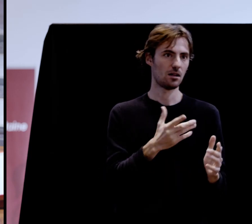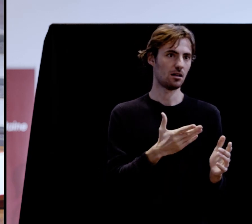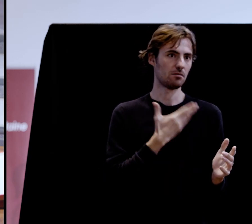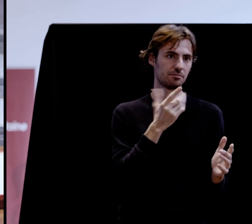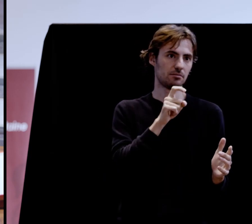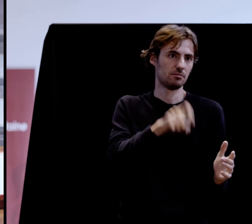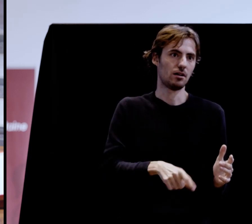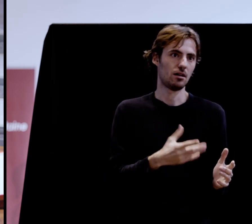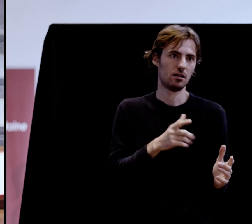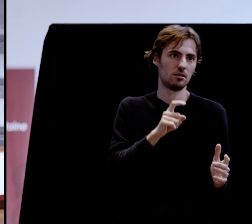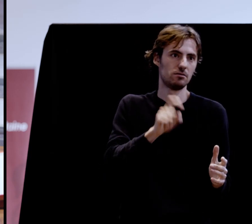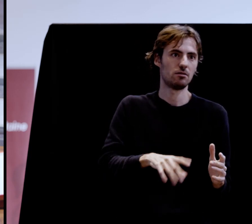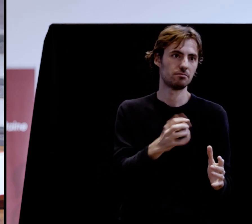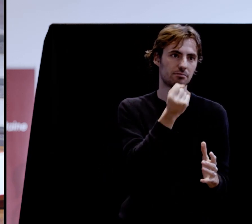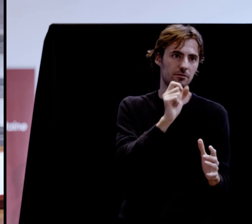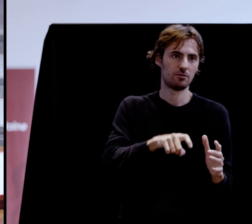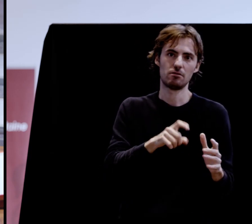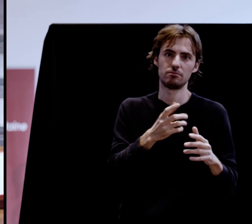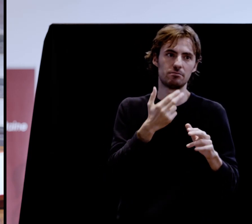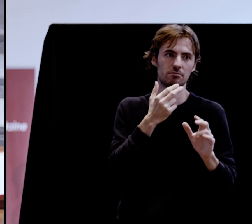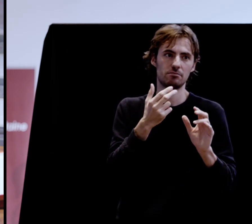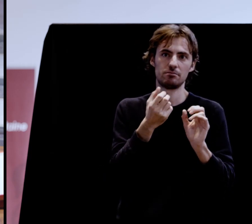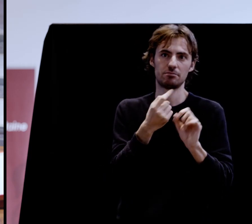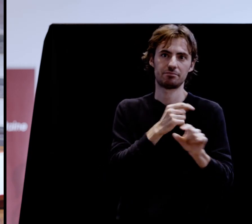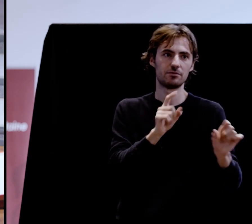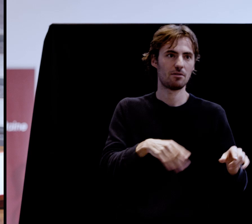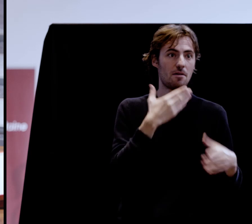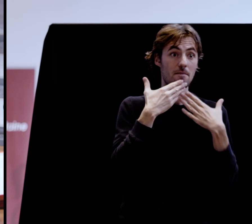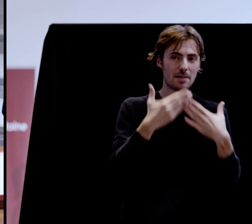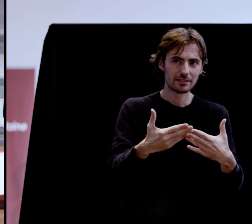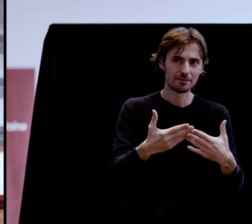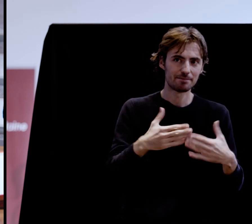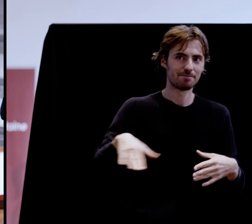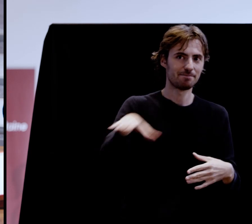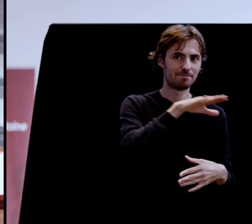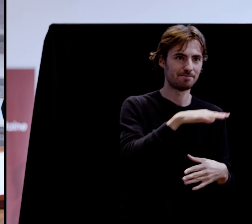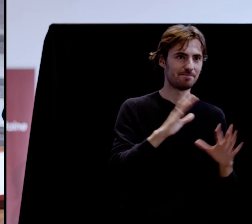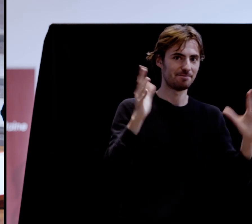dont on doit parler. Ça existe. Voilà, je vous remercie pour votre attention.